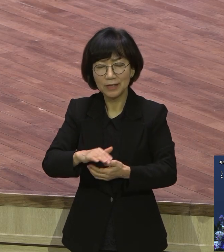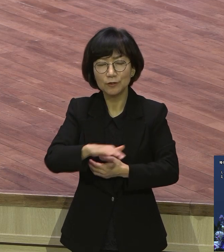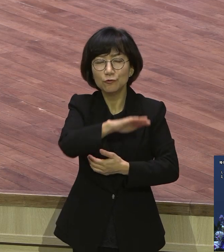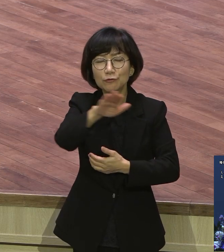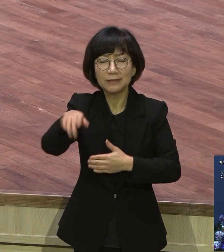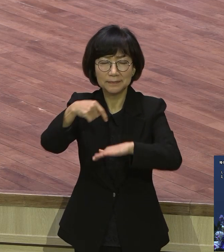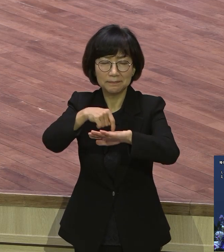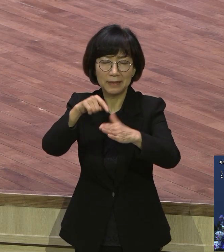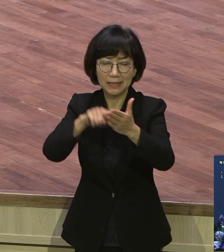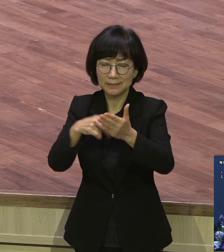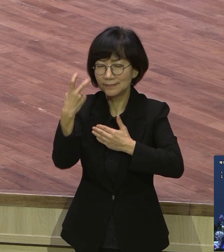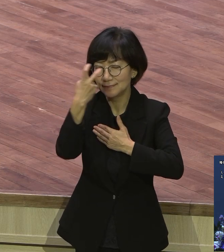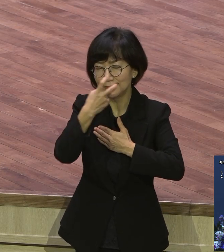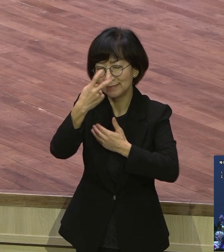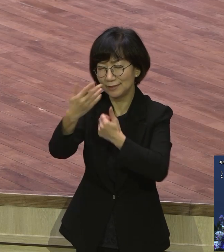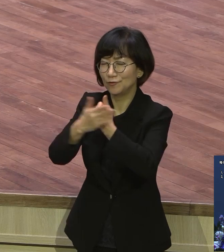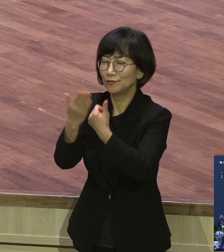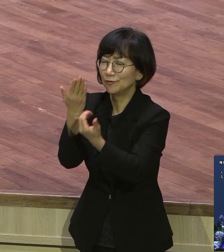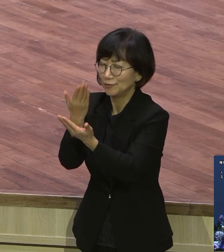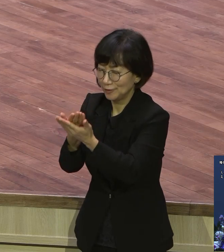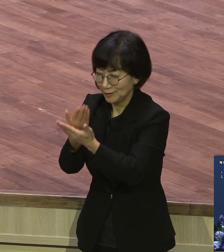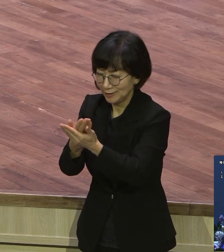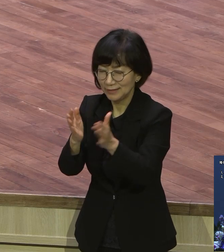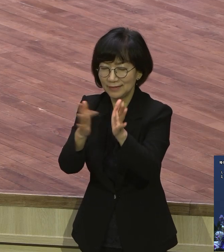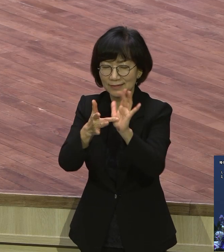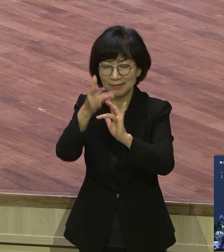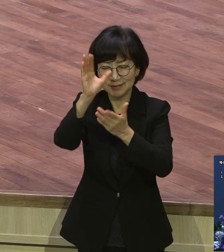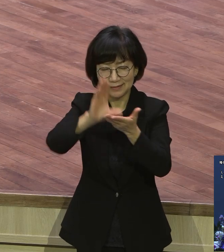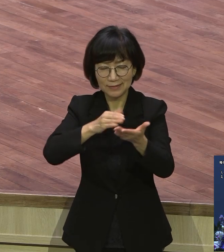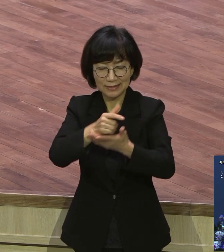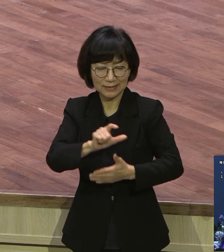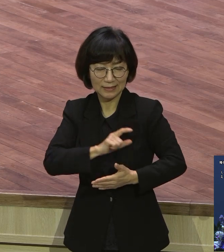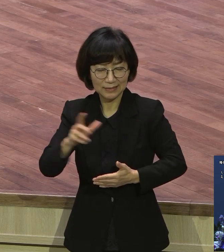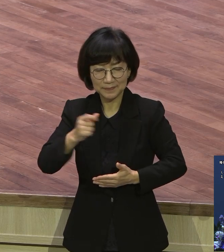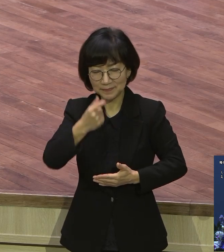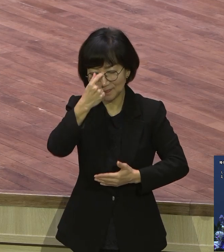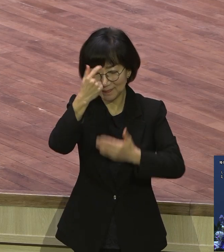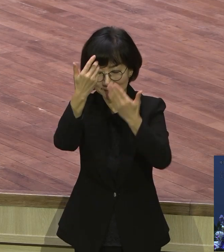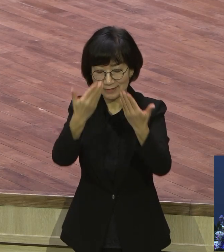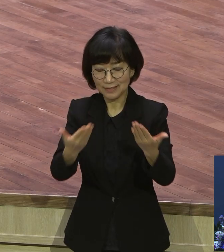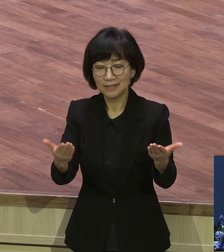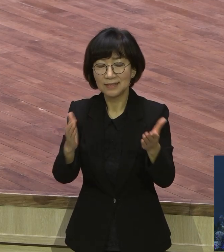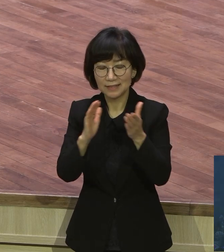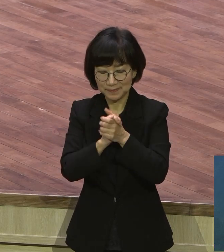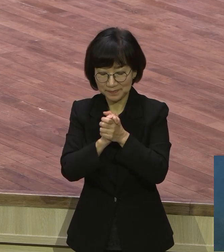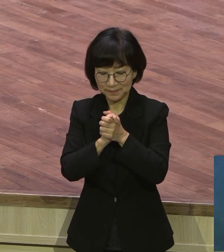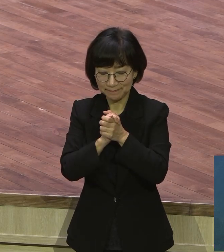지켜 주옵소서 예수 그리스도로 받도록 기도합니다 아멘